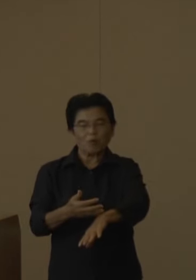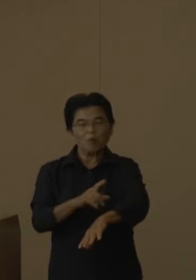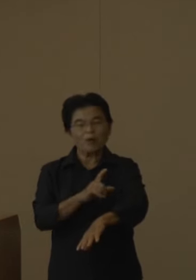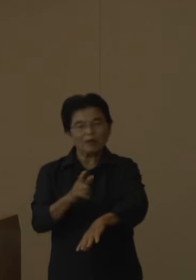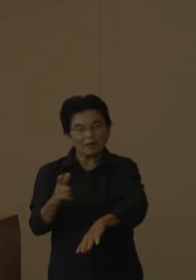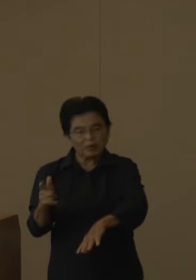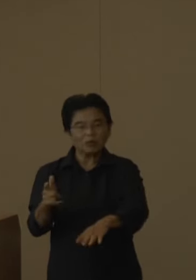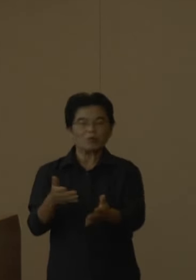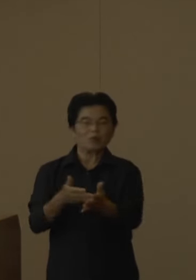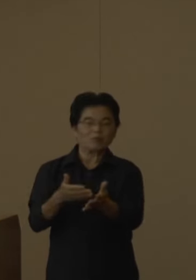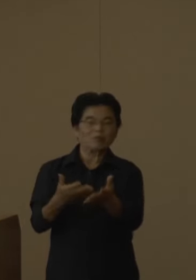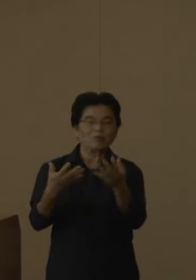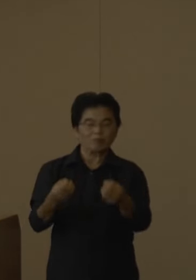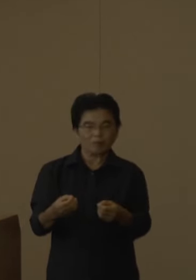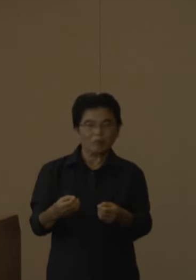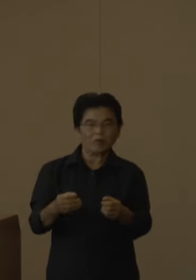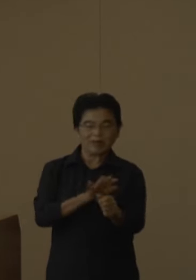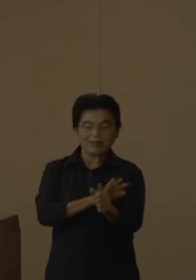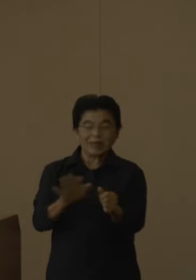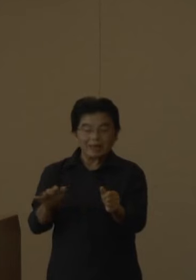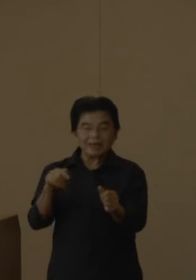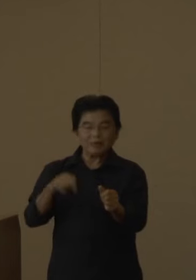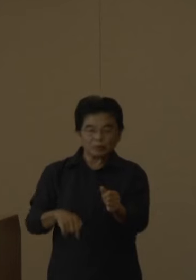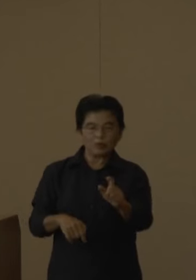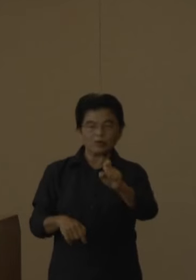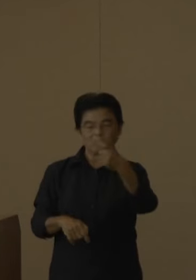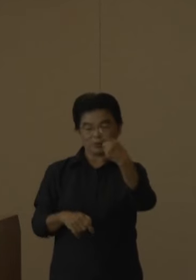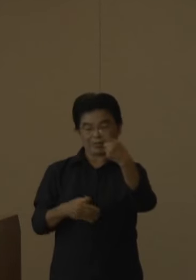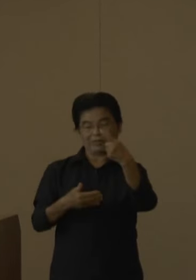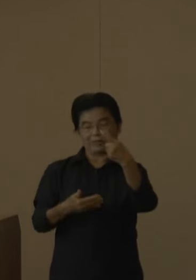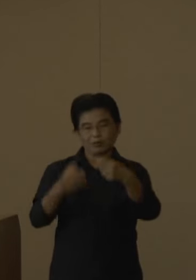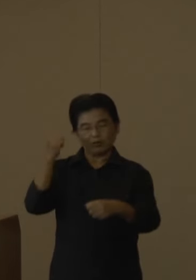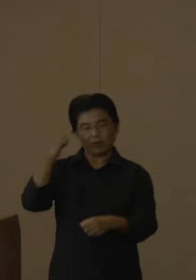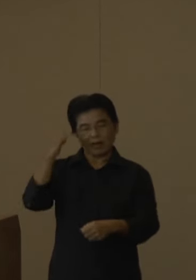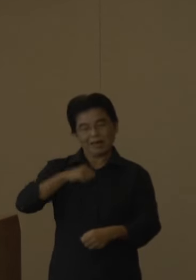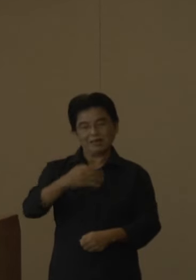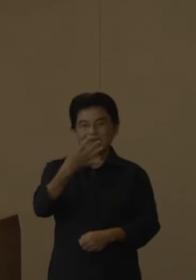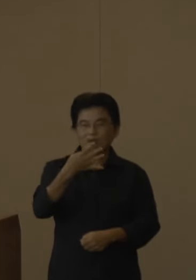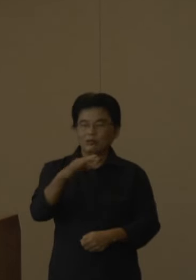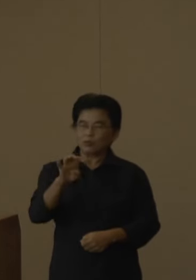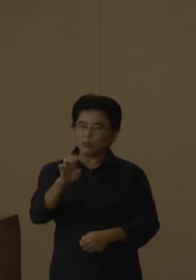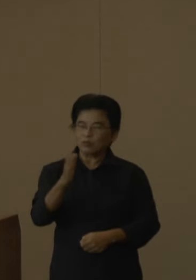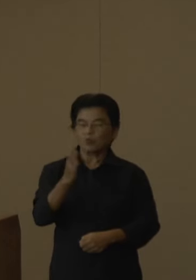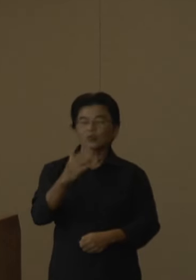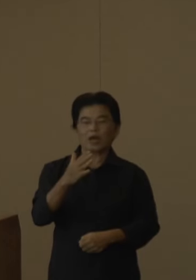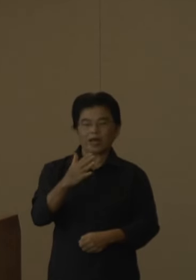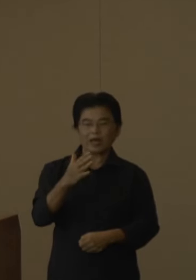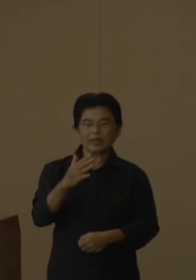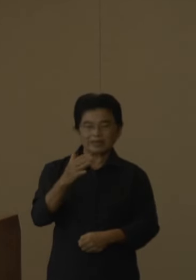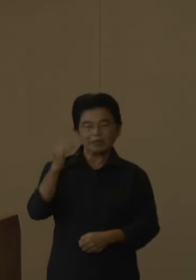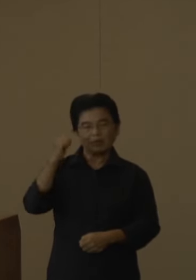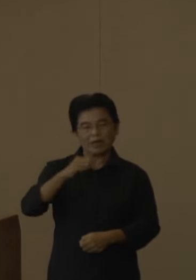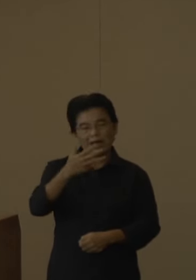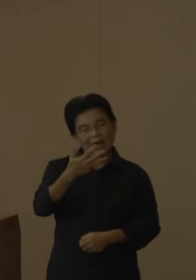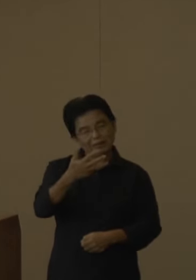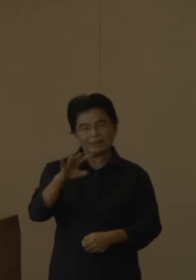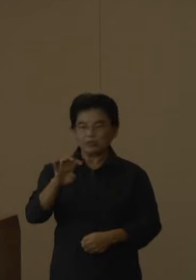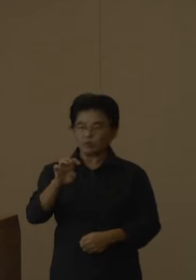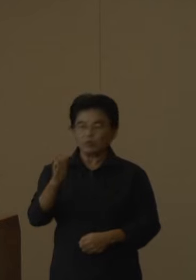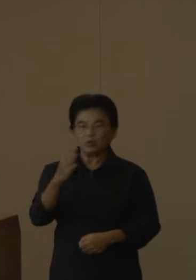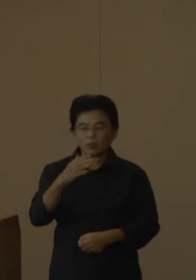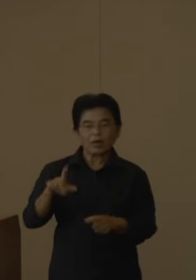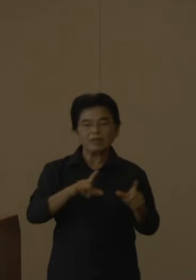調べてみましたけれども、内閣府は9日の、午前4時40分ごろおよび、午前8時45分ごろに